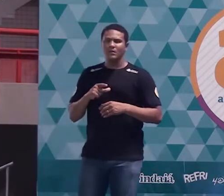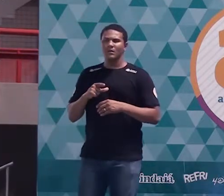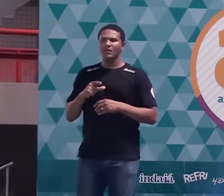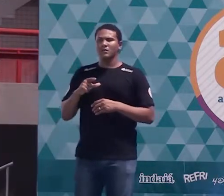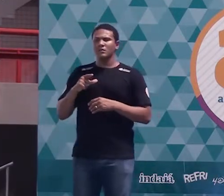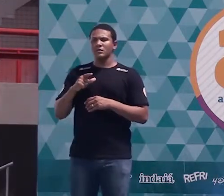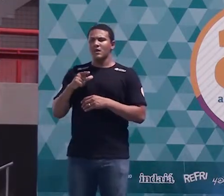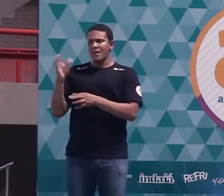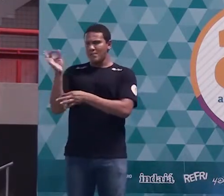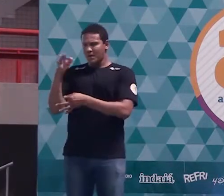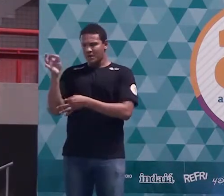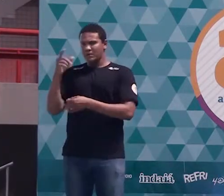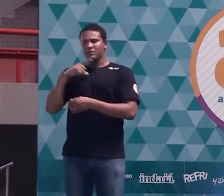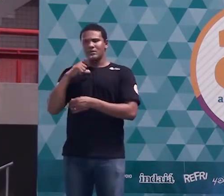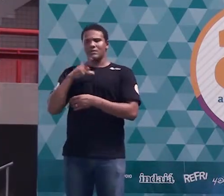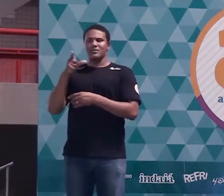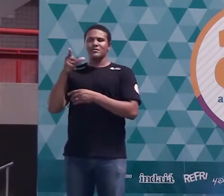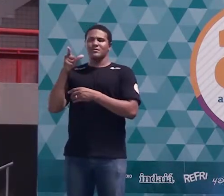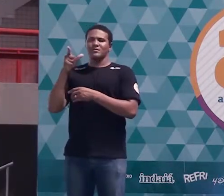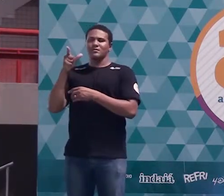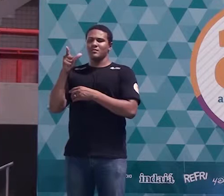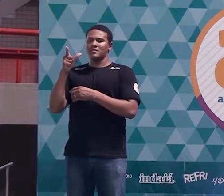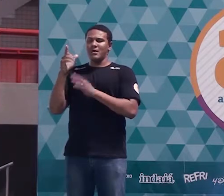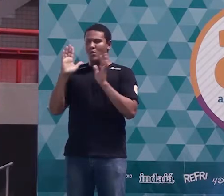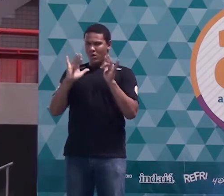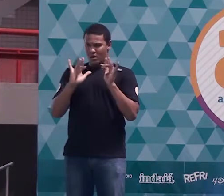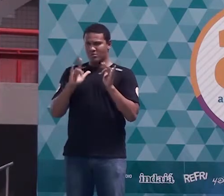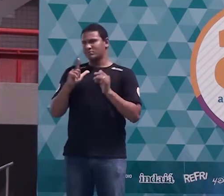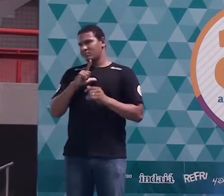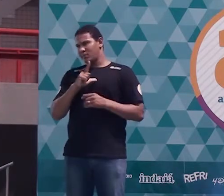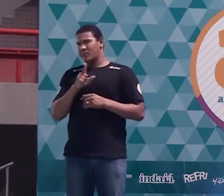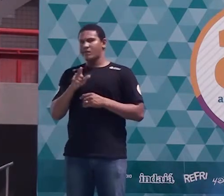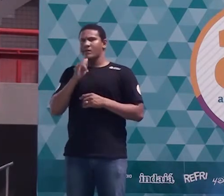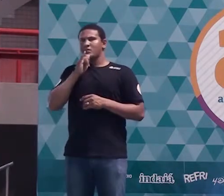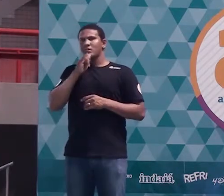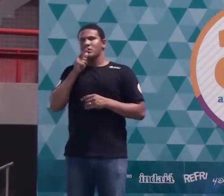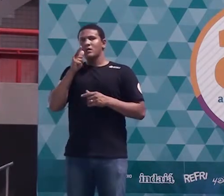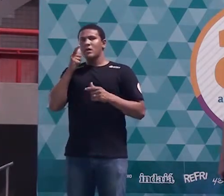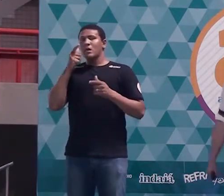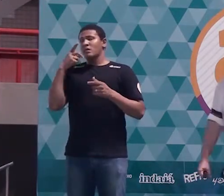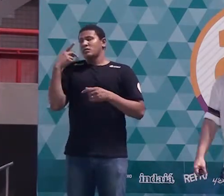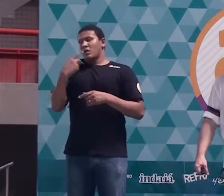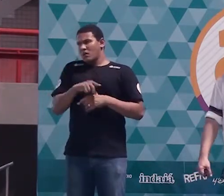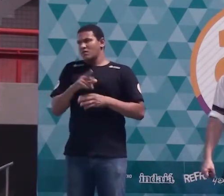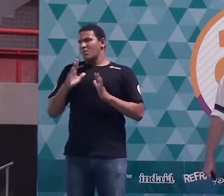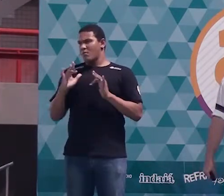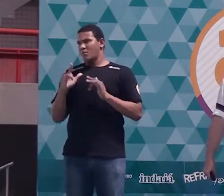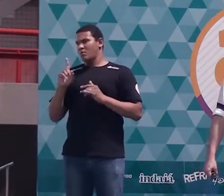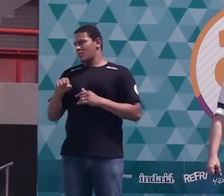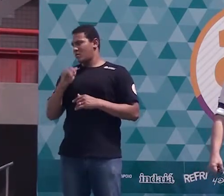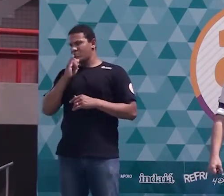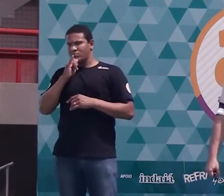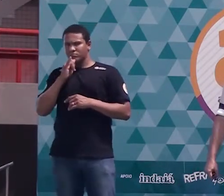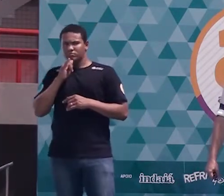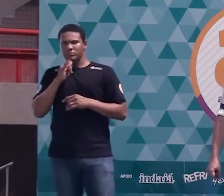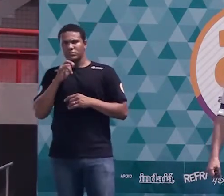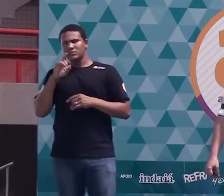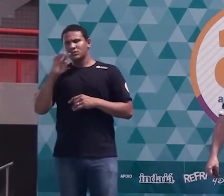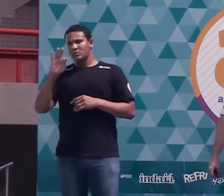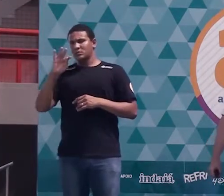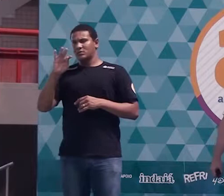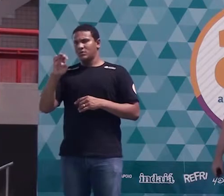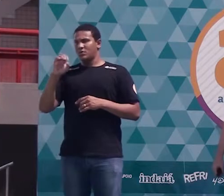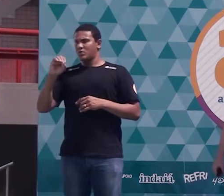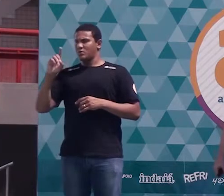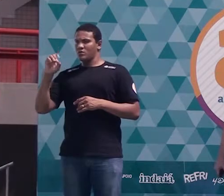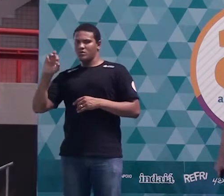era Teodora. E ele quis fazer uma declaração para Teodora. E ele foi tão inteligente, foi